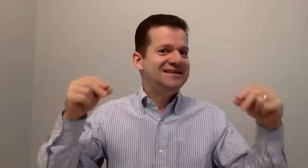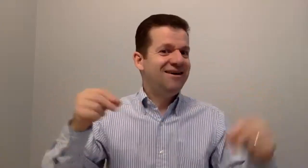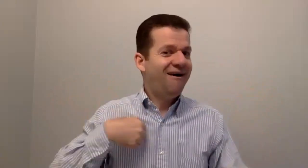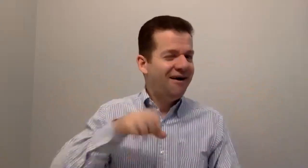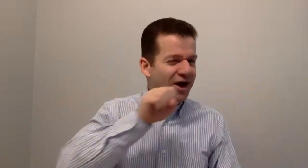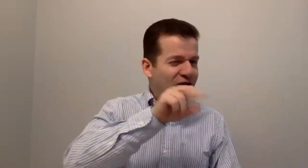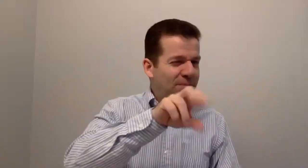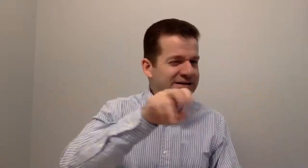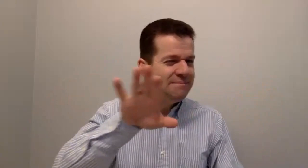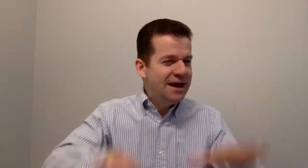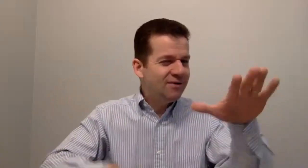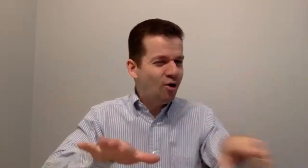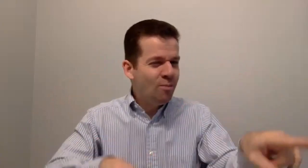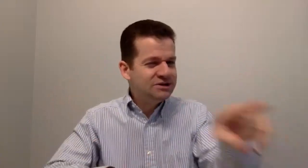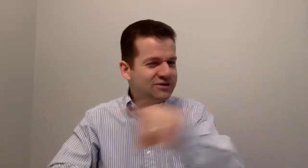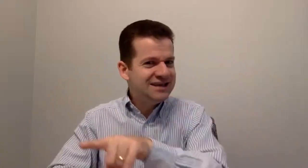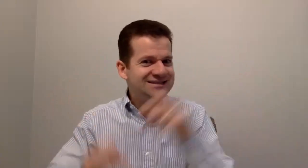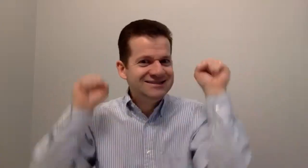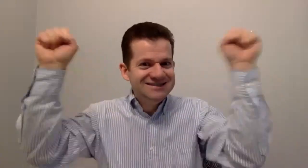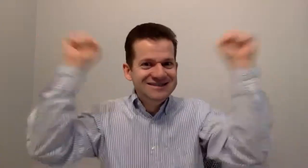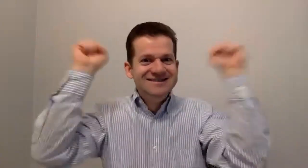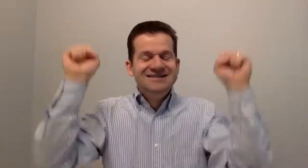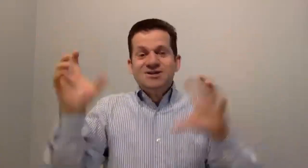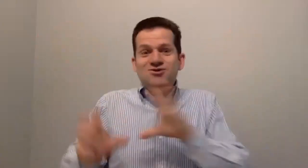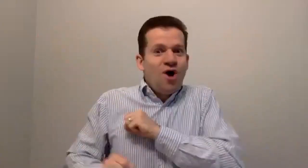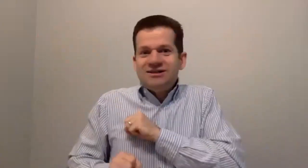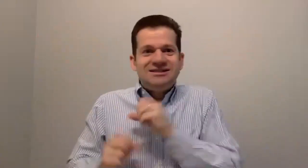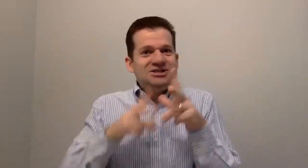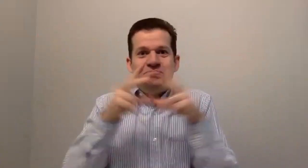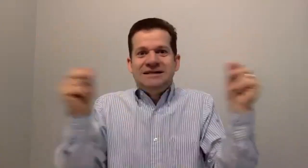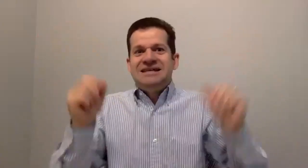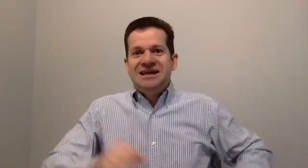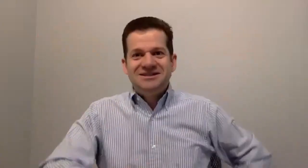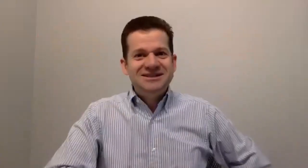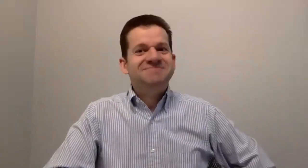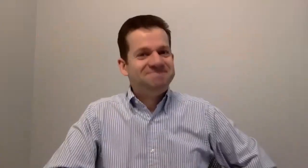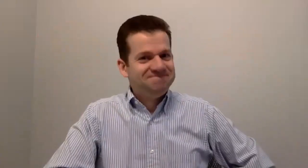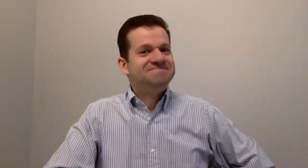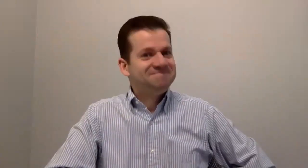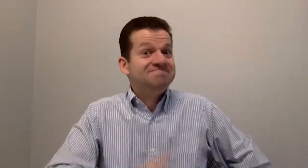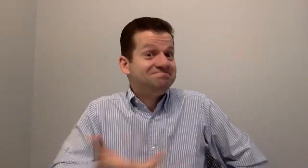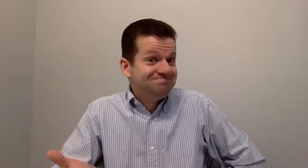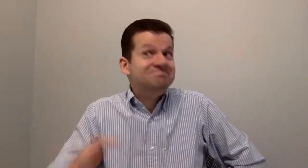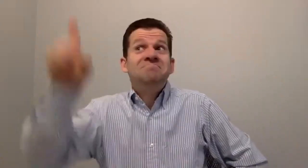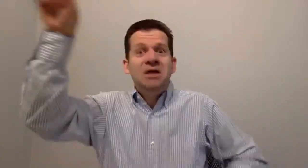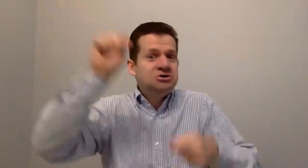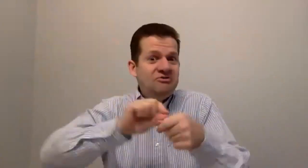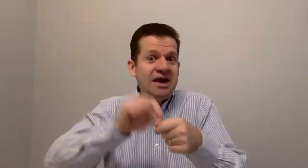Presente, ó. Estou percebendo algumas de vocês gostam de presente. Deus